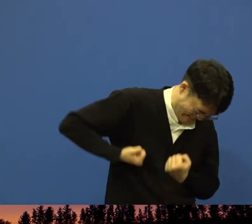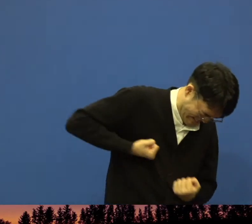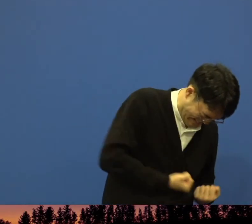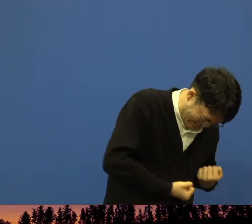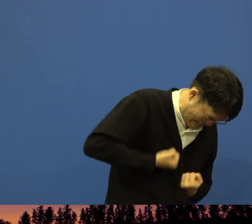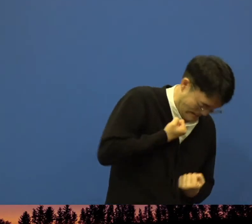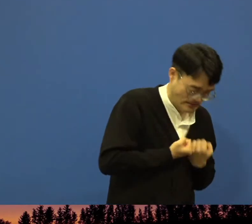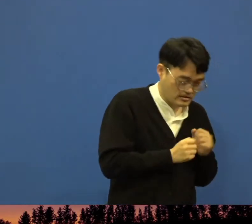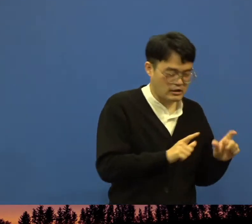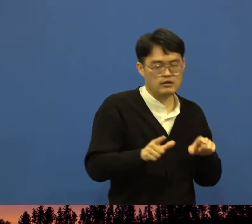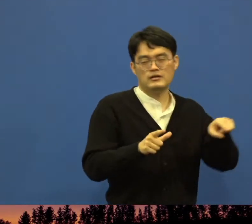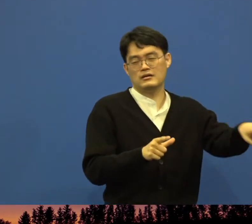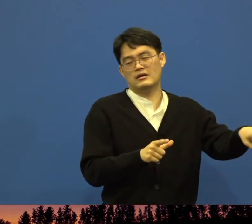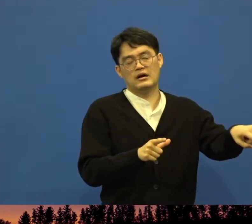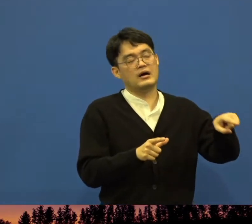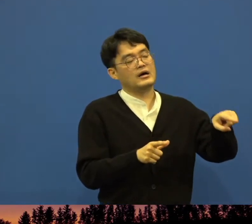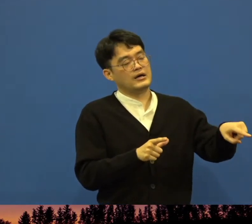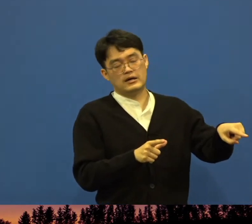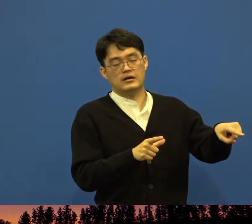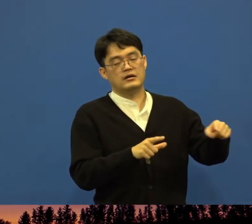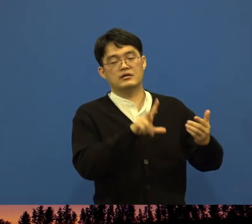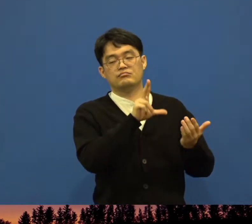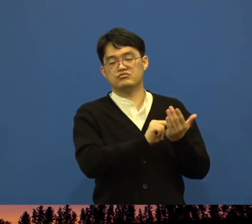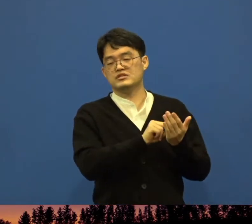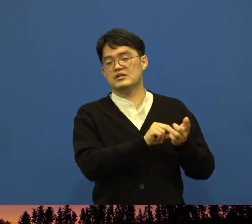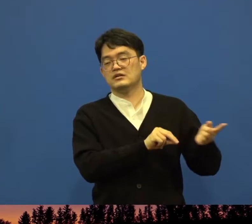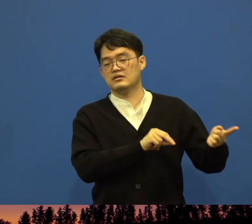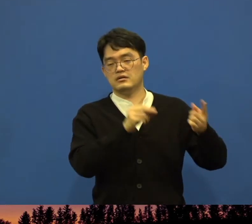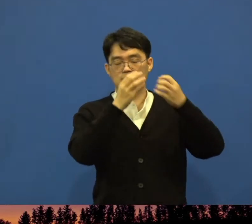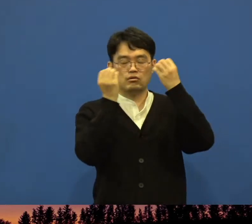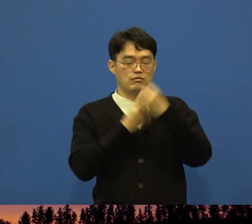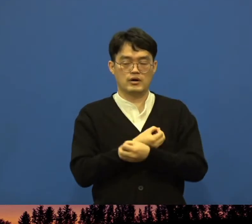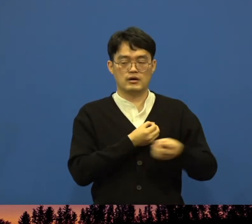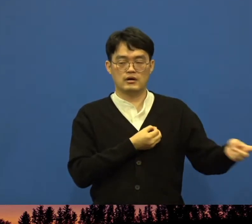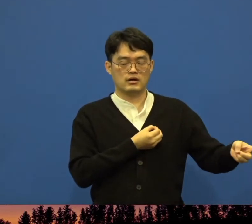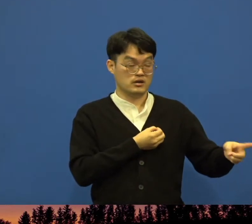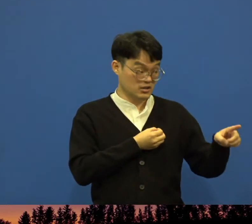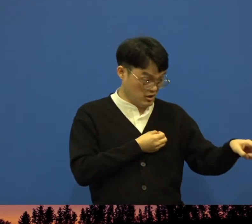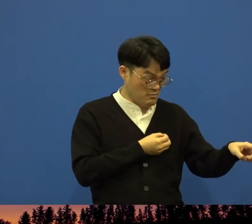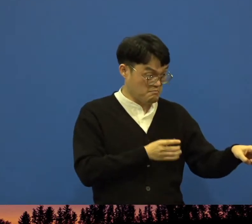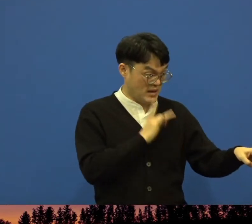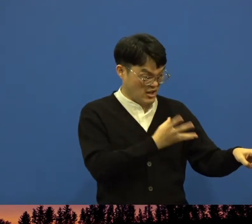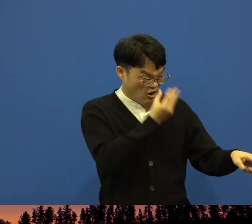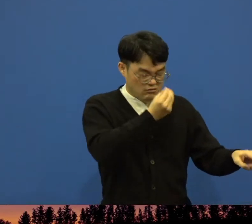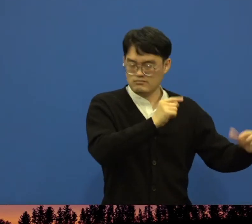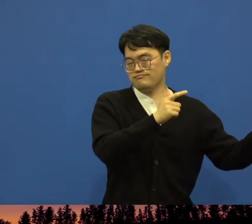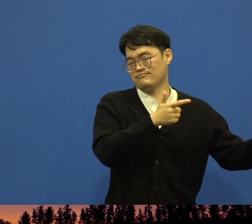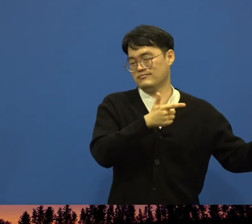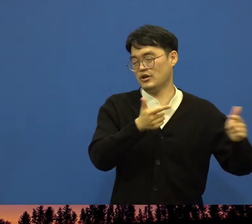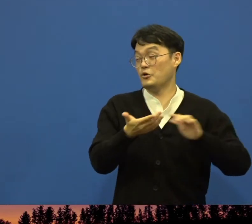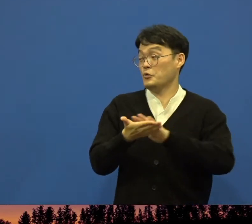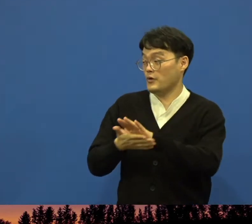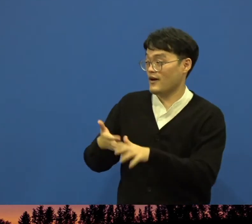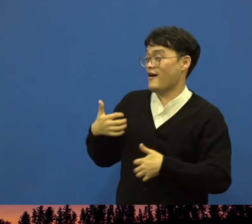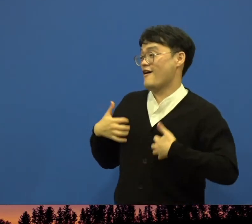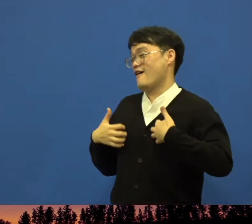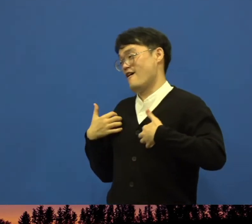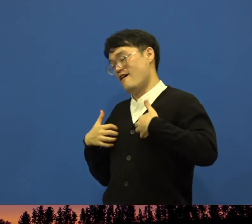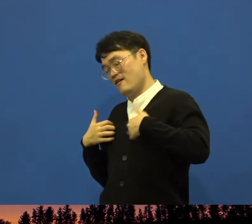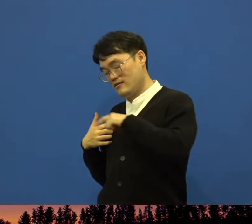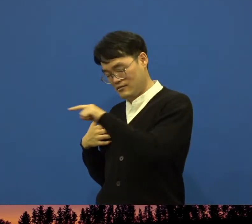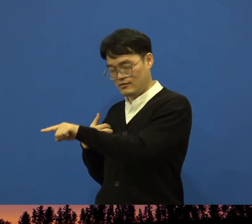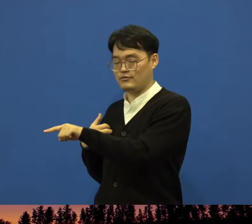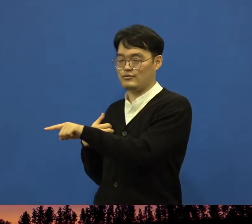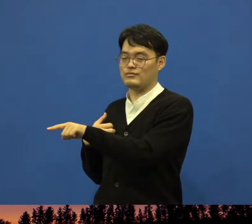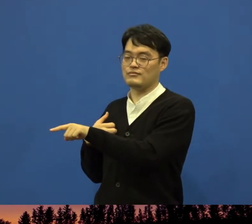드리는 것만 거룩한가? 예, 그렇지 않다는 거죠. 놀이가 예배가 될 수도 있다는 거죠. 하나님의 백성이